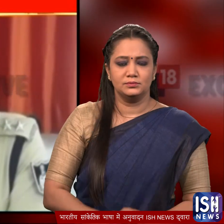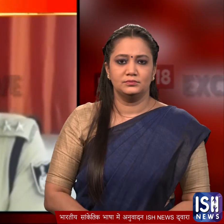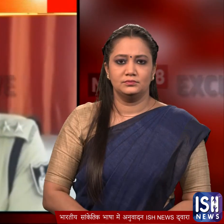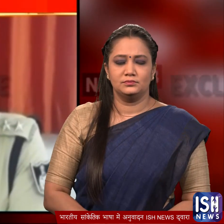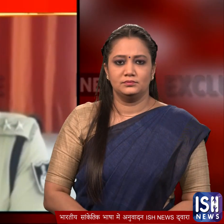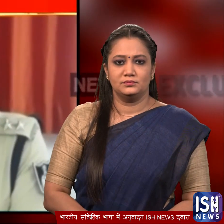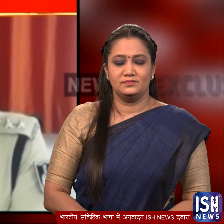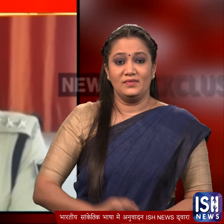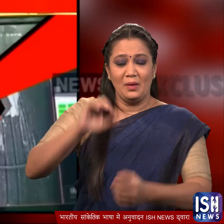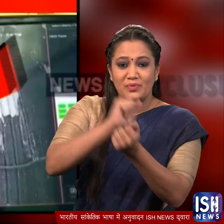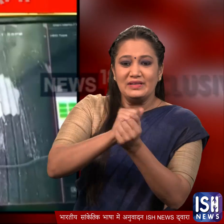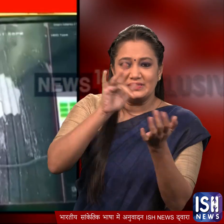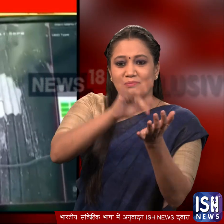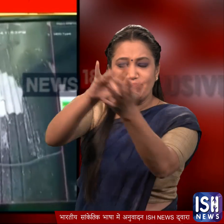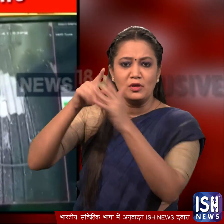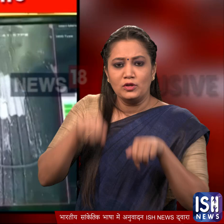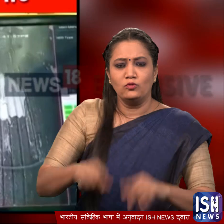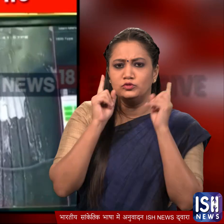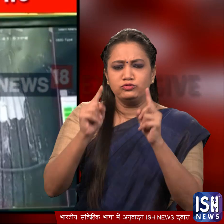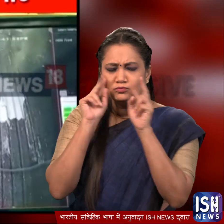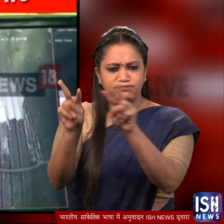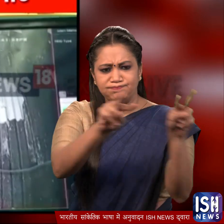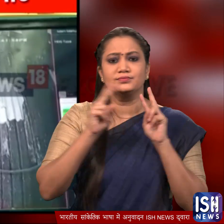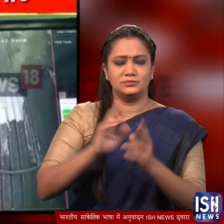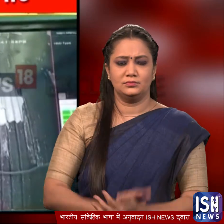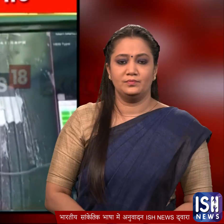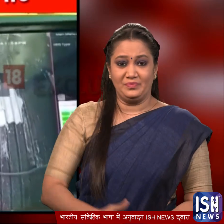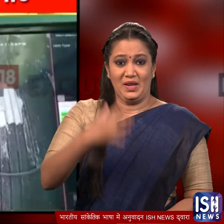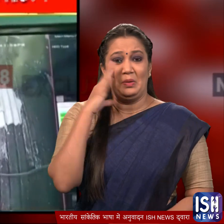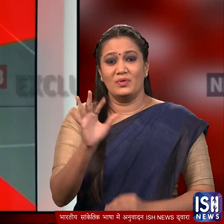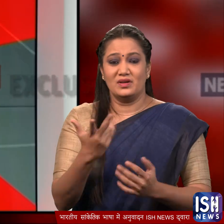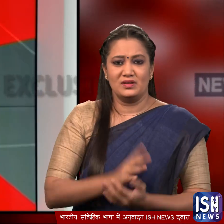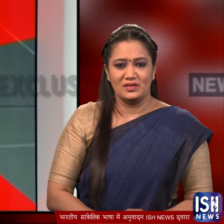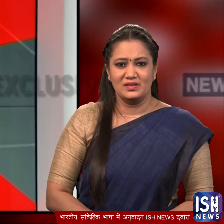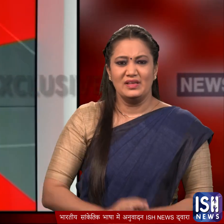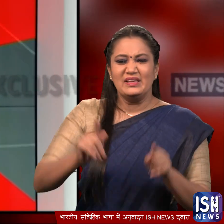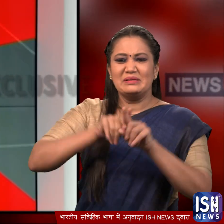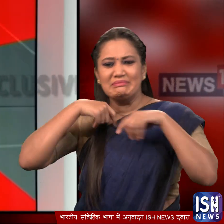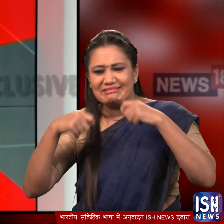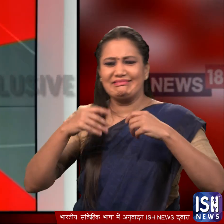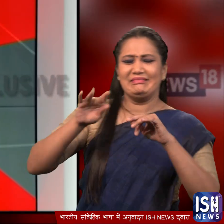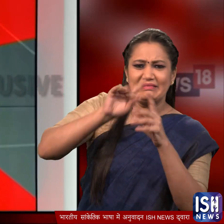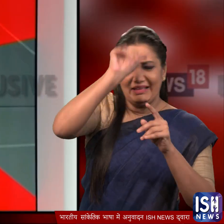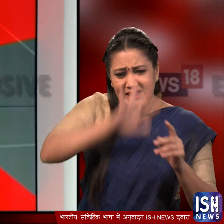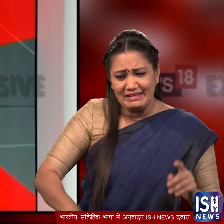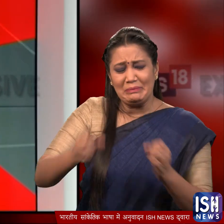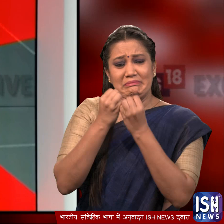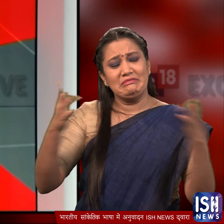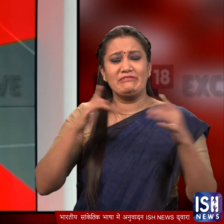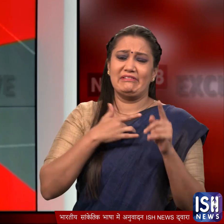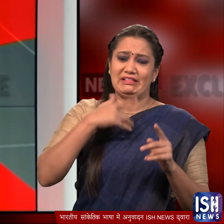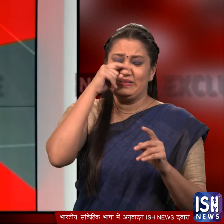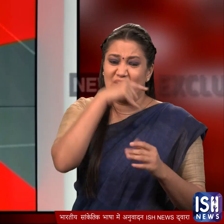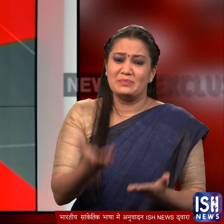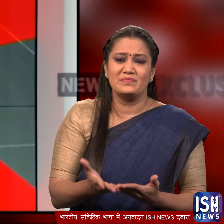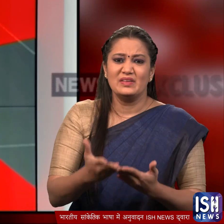भी हो गई है उनकी। पुलिस ने अब ऐसे इलाकों में गश्त बढ़ाने का फैसला लिया है। सौभाग्य की बात यह कि ऐसे आवारा बदमाश हमारे देश और